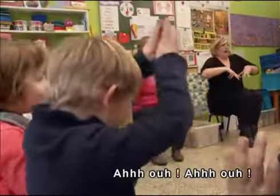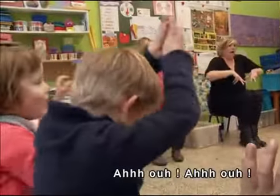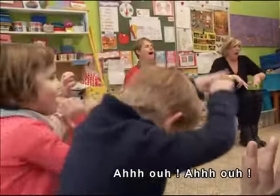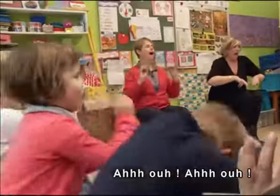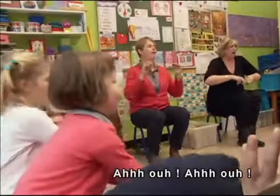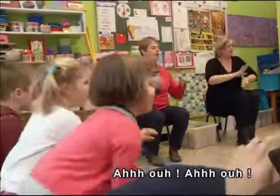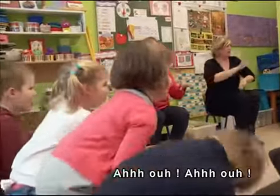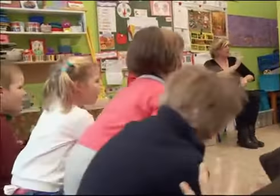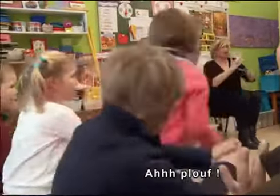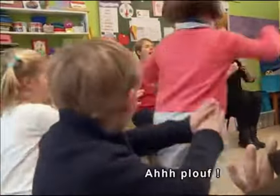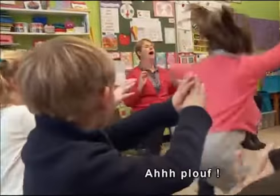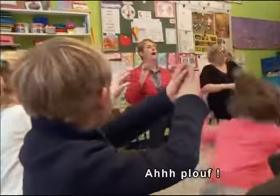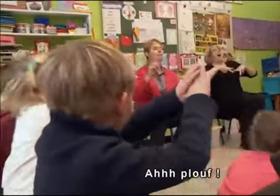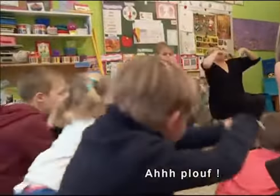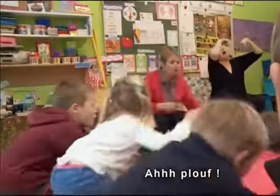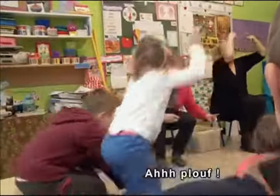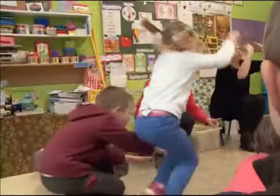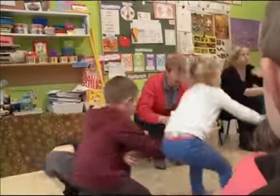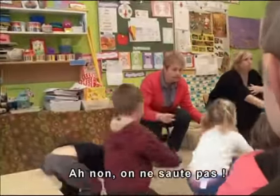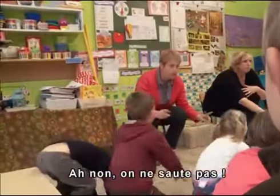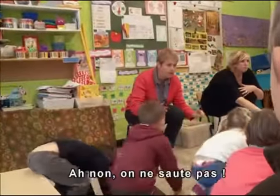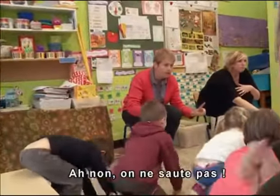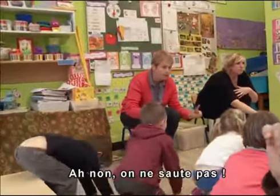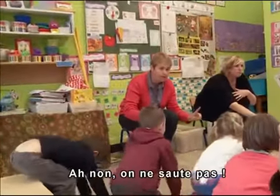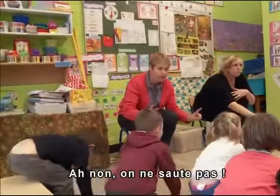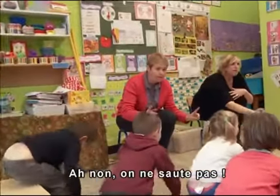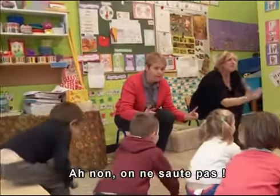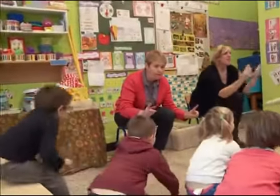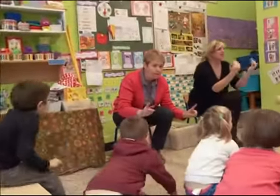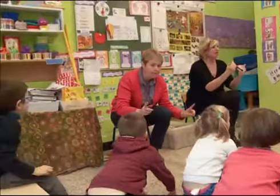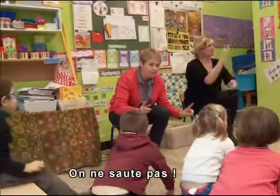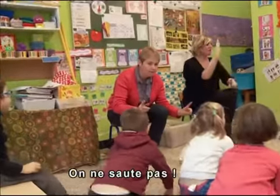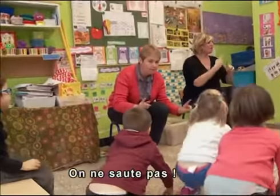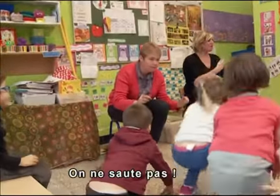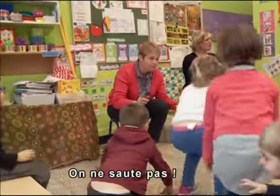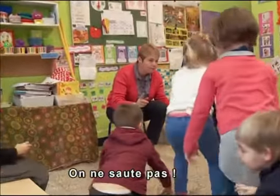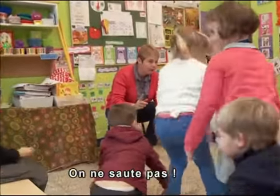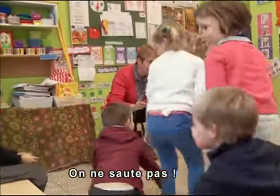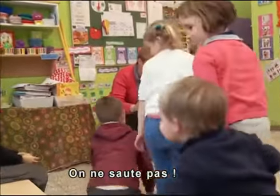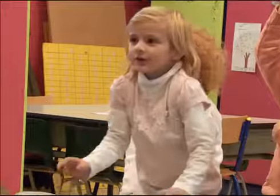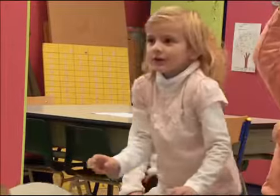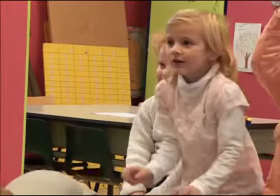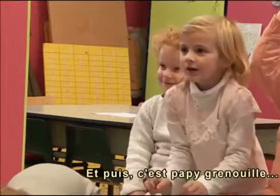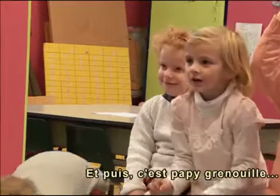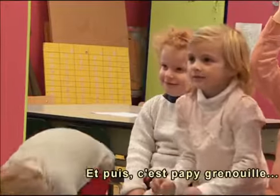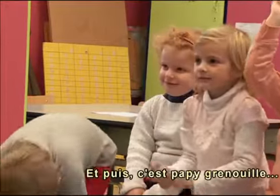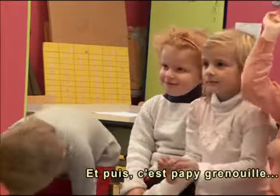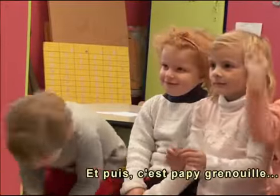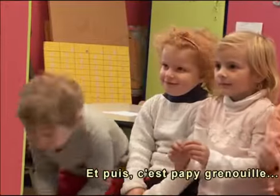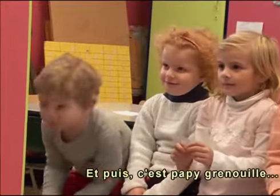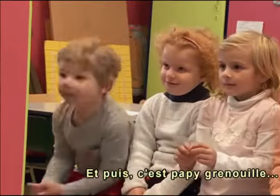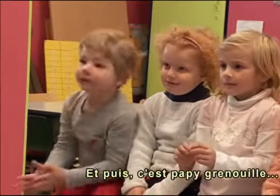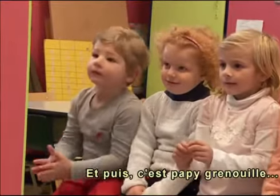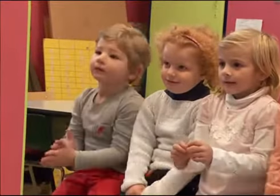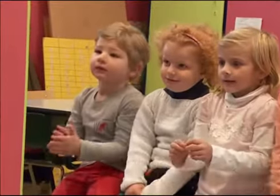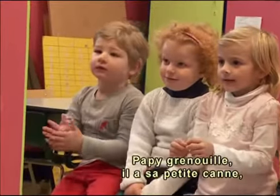ou, ah ou, ah plouf. Ah non, on ne saute pas. On ne saute pas. Et puis, c'est